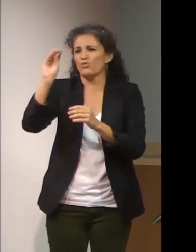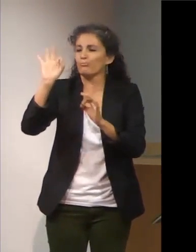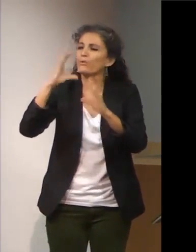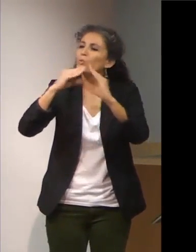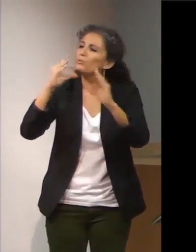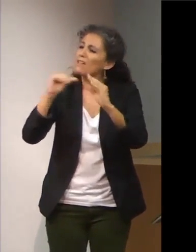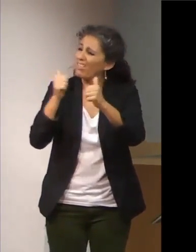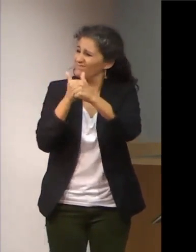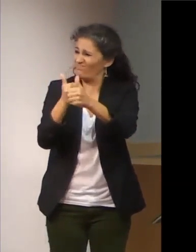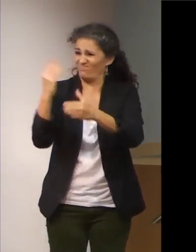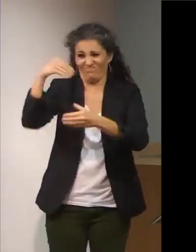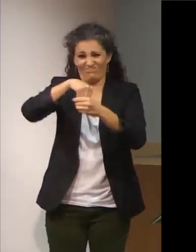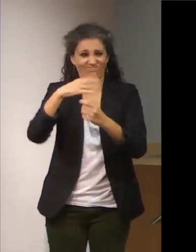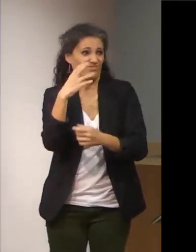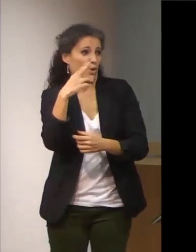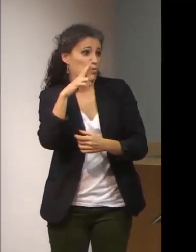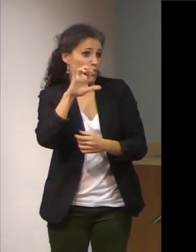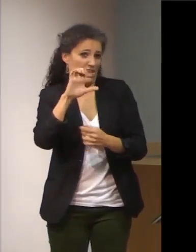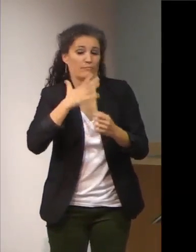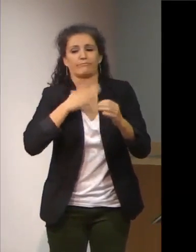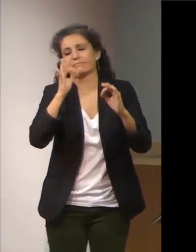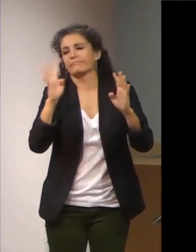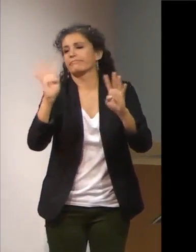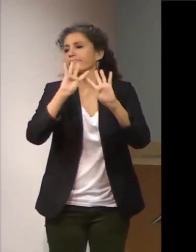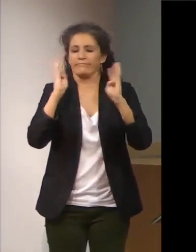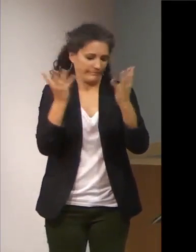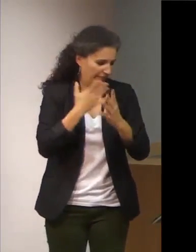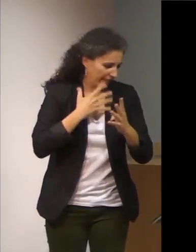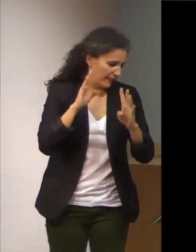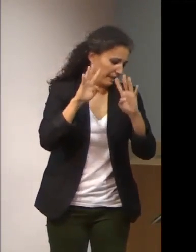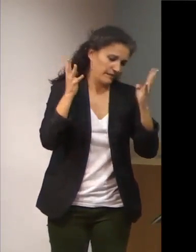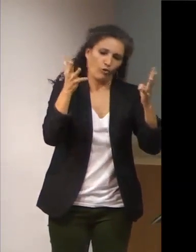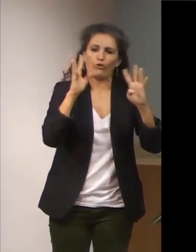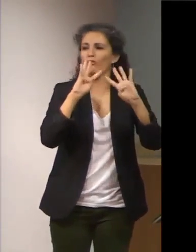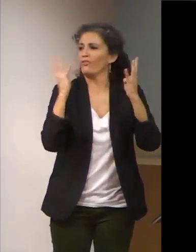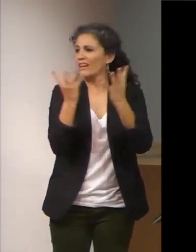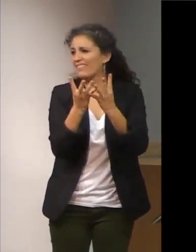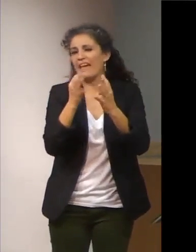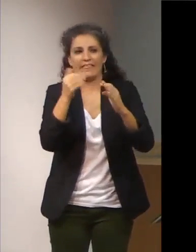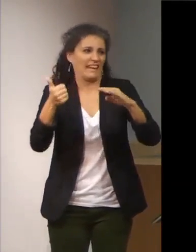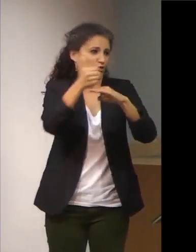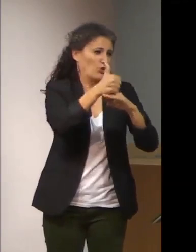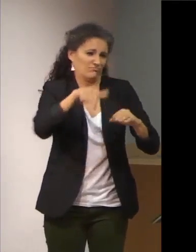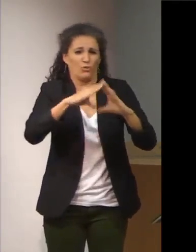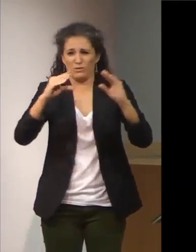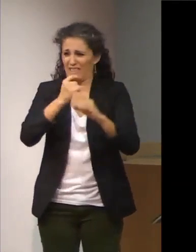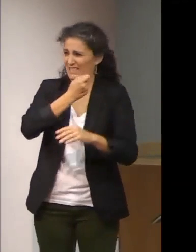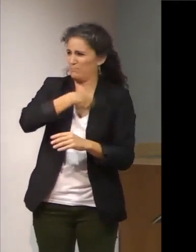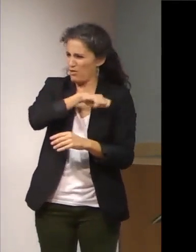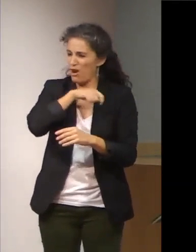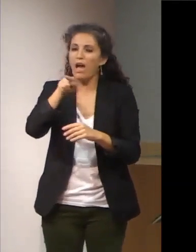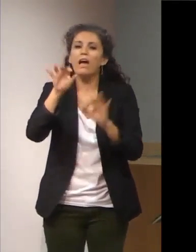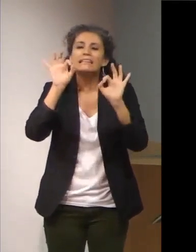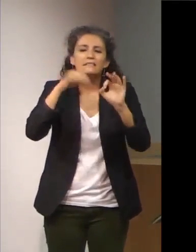serie de datos que extraídos de la web de la cru la conferencia de rectores de las